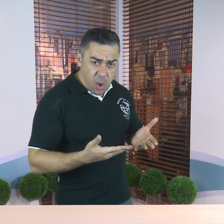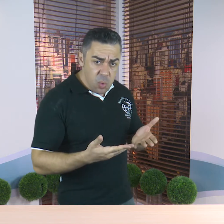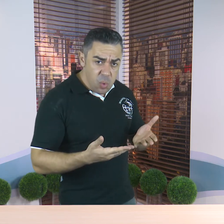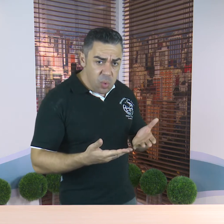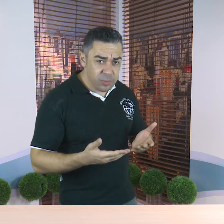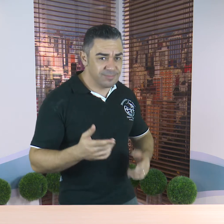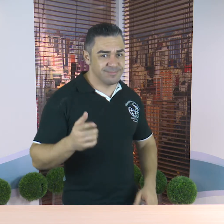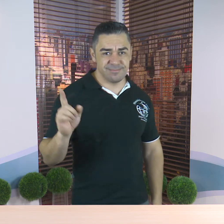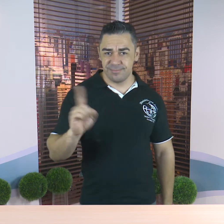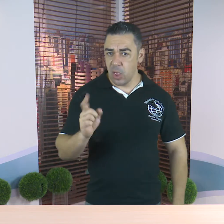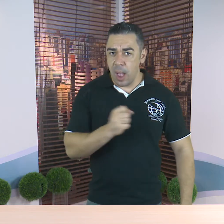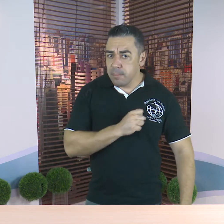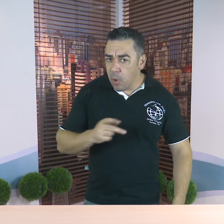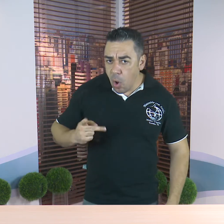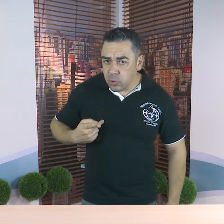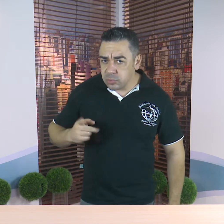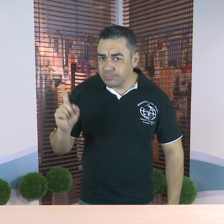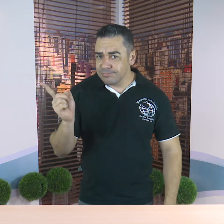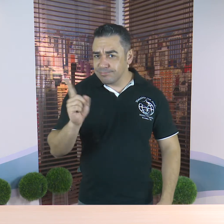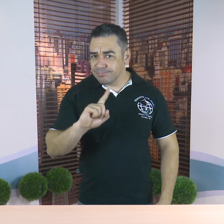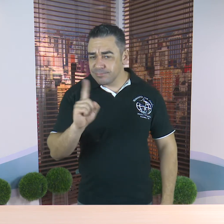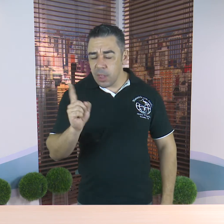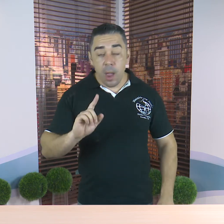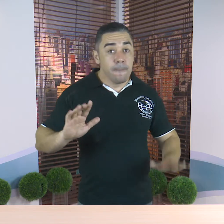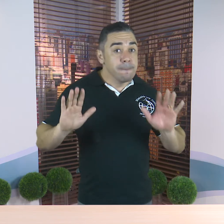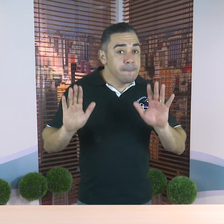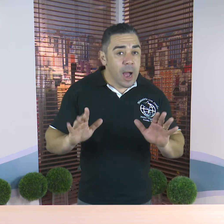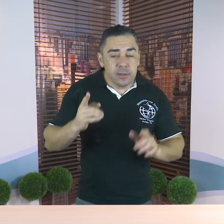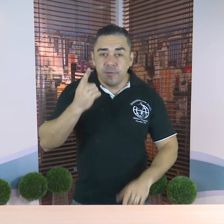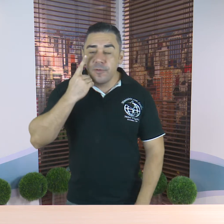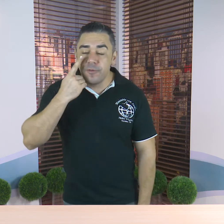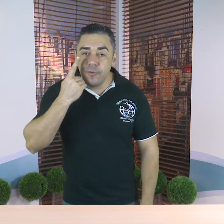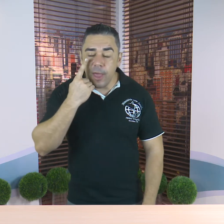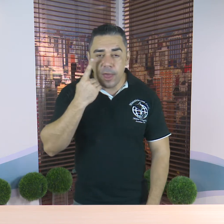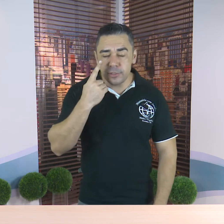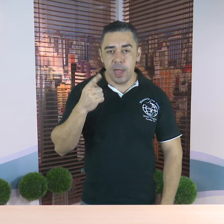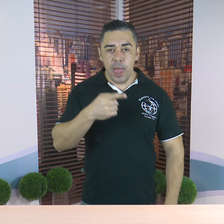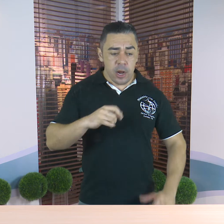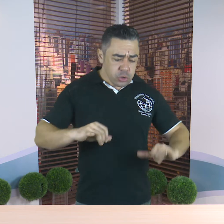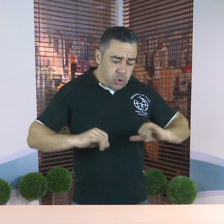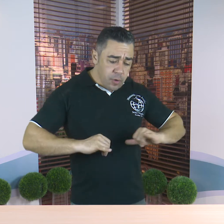justos apóstolos? Mas vejam como eles reconheceram as aflições e